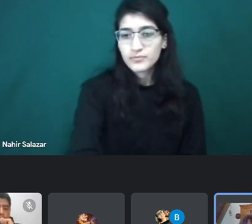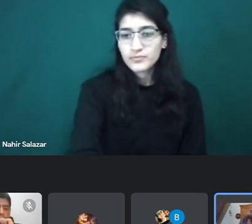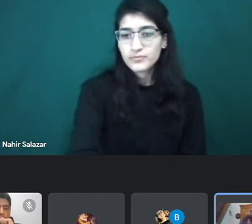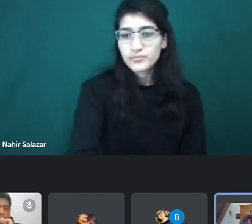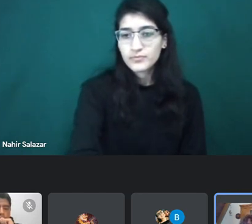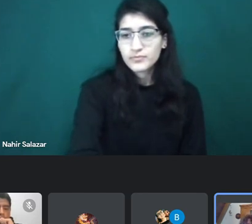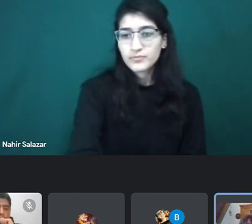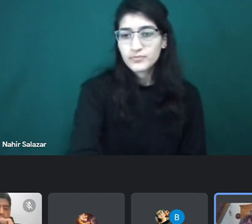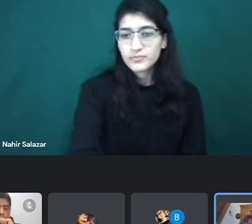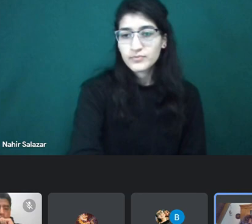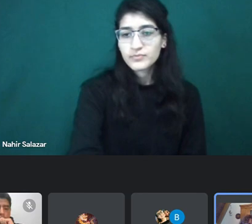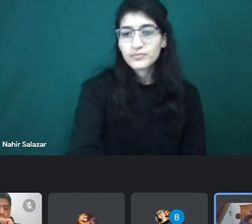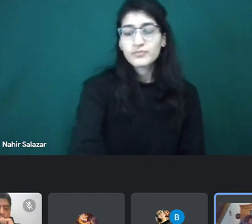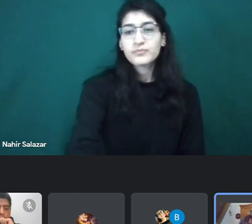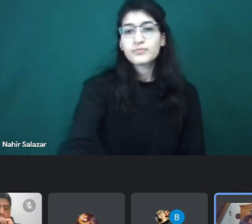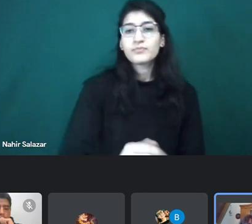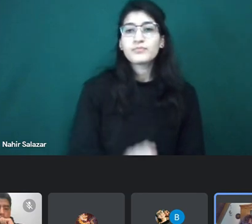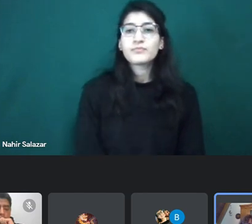Es un verbo modal también.